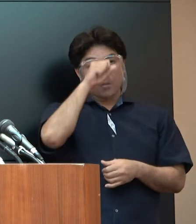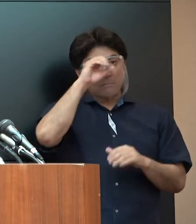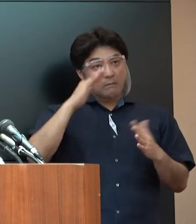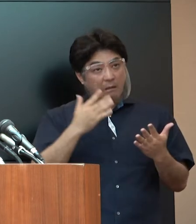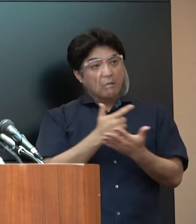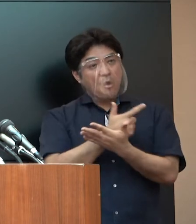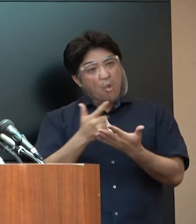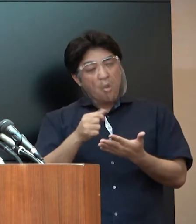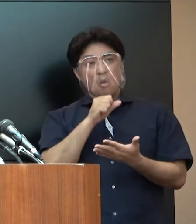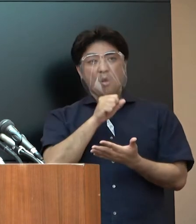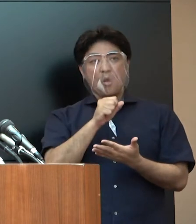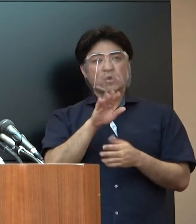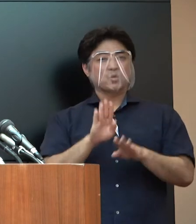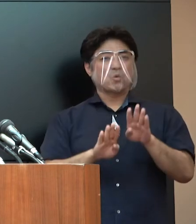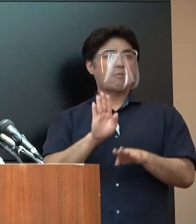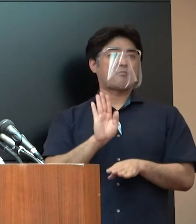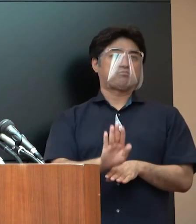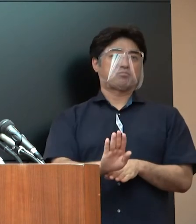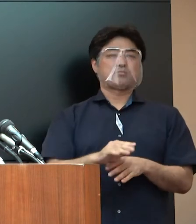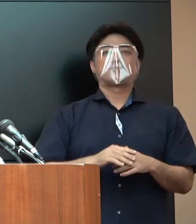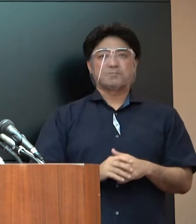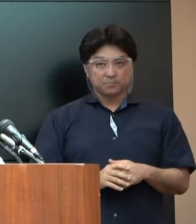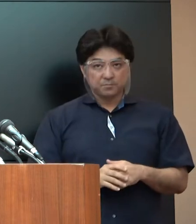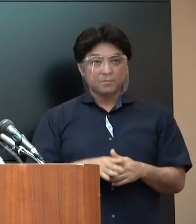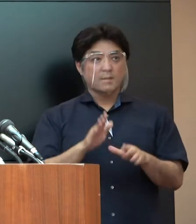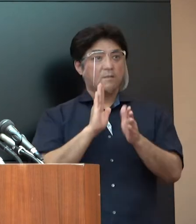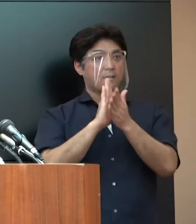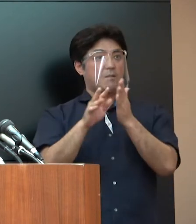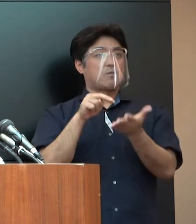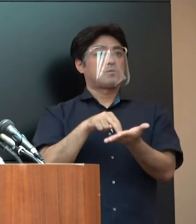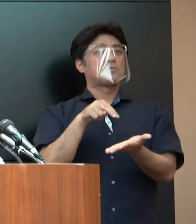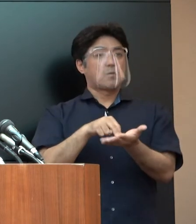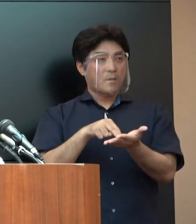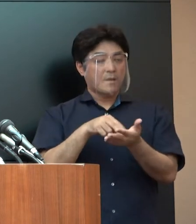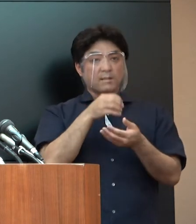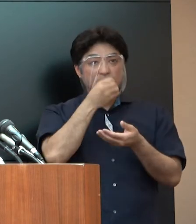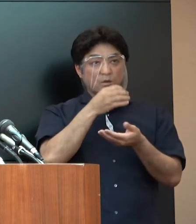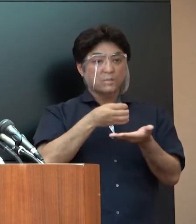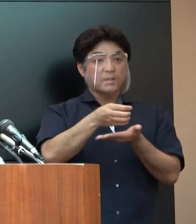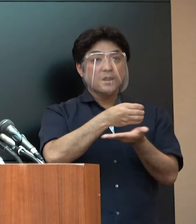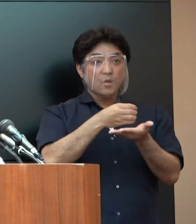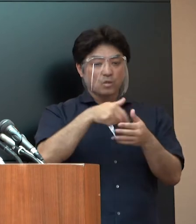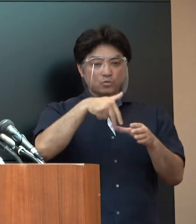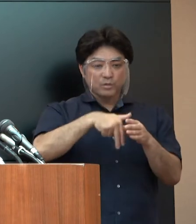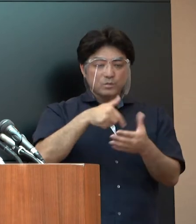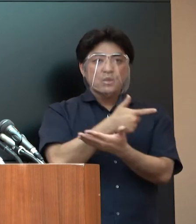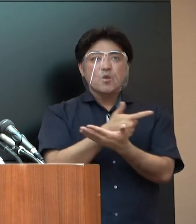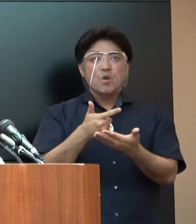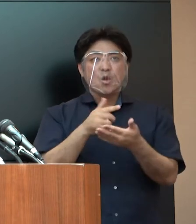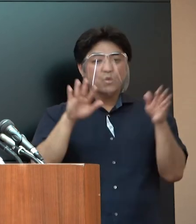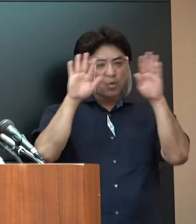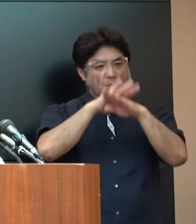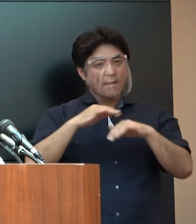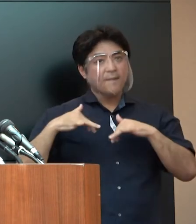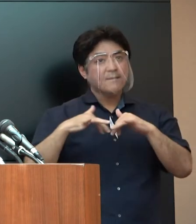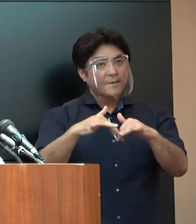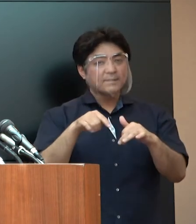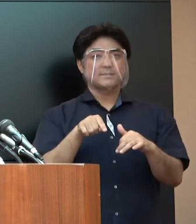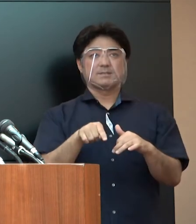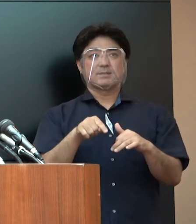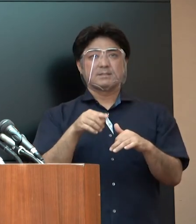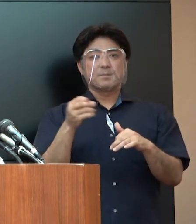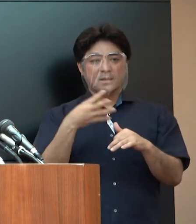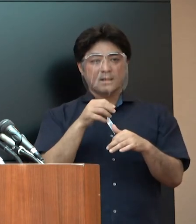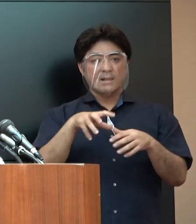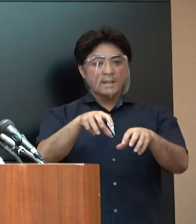という特徴などが見られます。県としましては接待を伴う飲食店など夜の繁華街や感